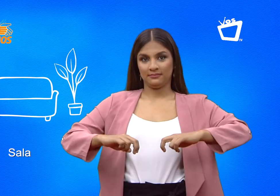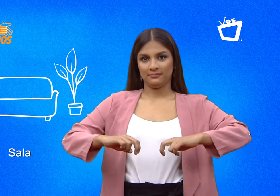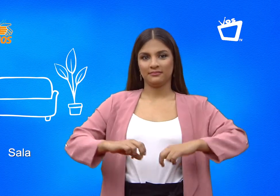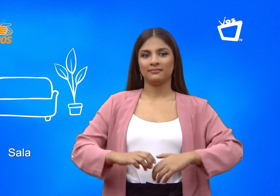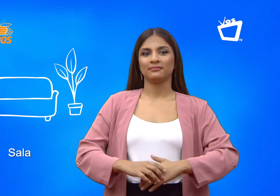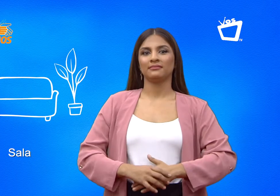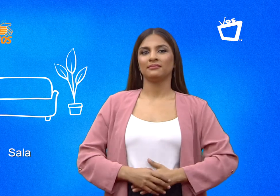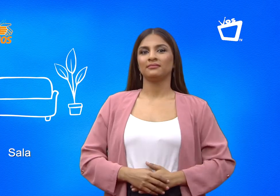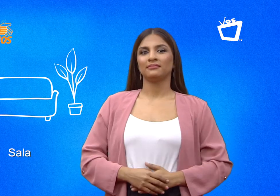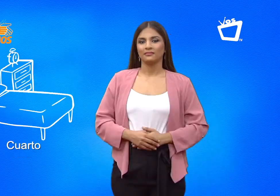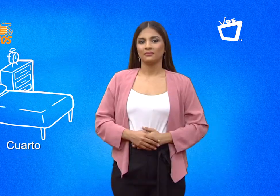Sala.